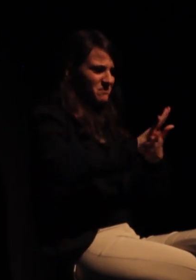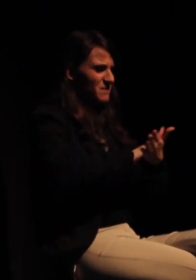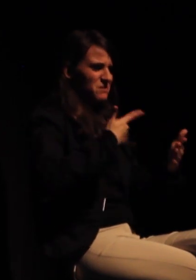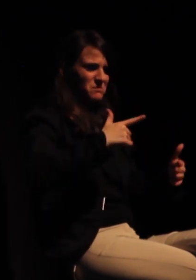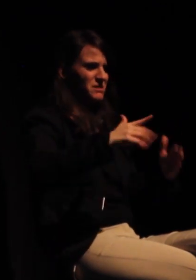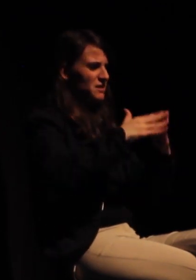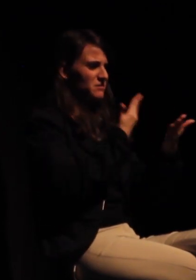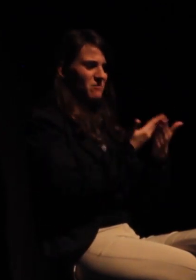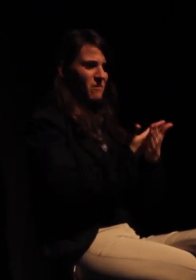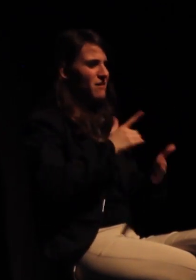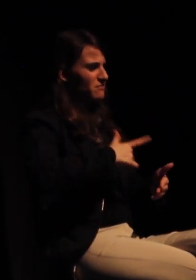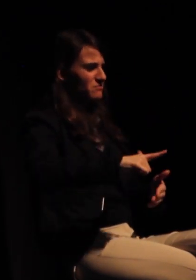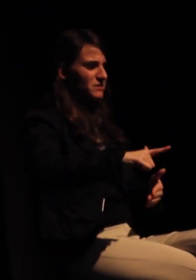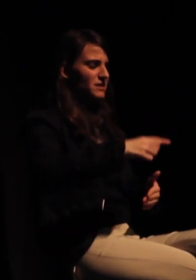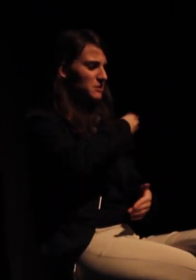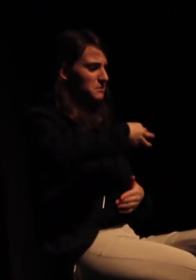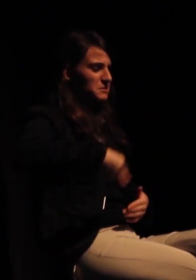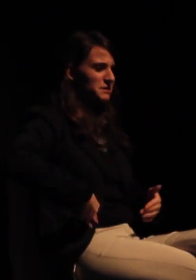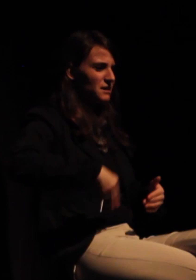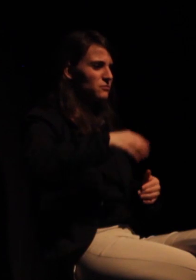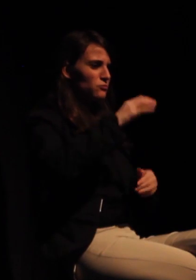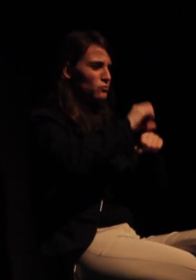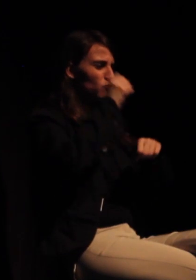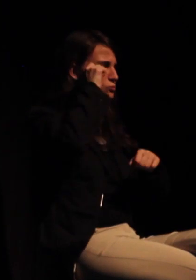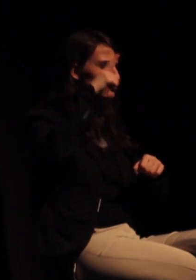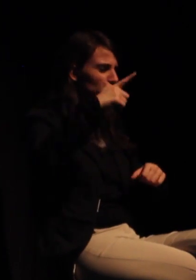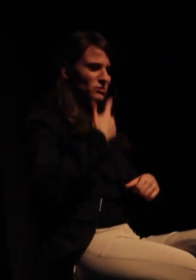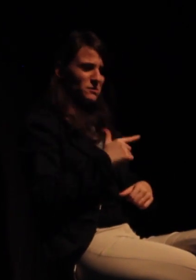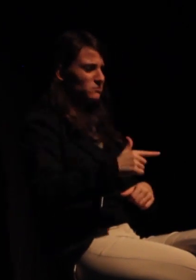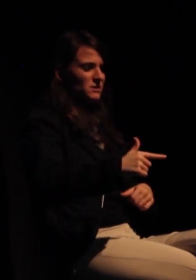o Ministério da Cultura, acabou o Ministério do Ensino.